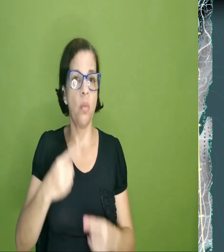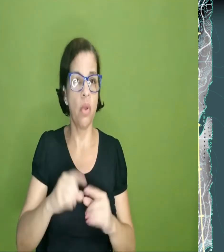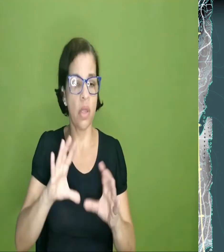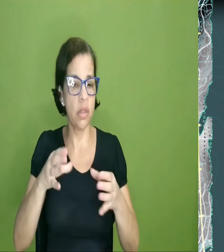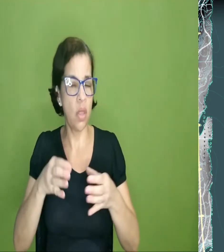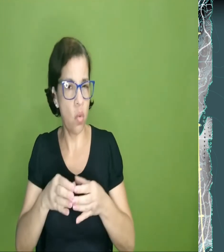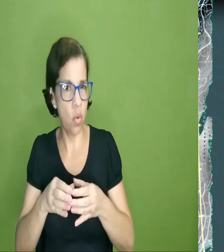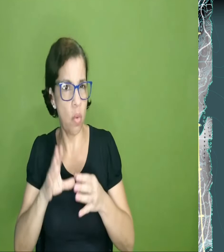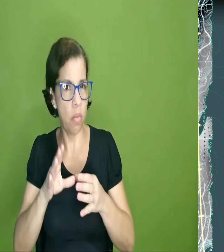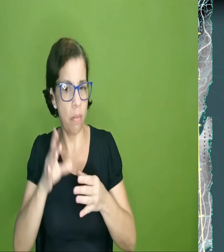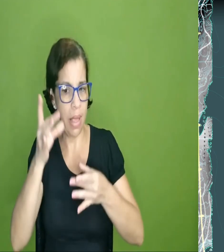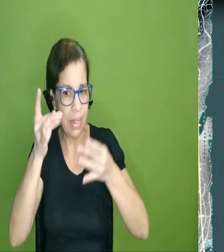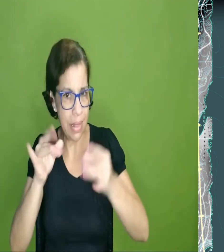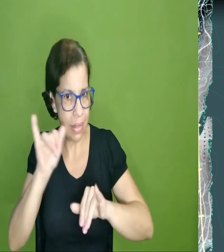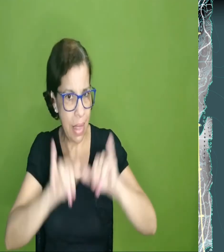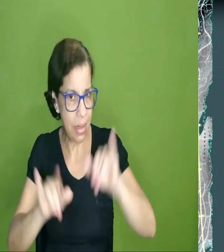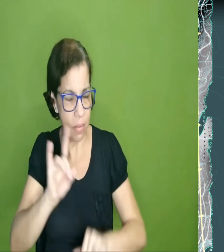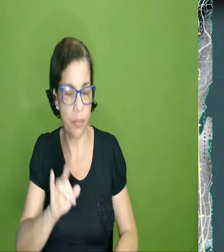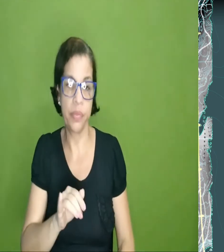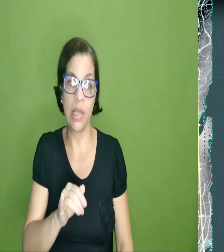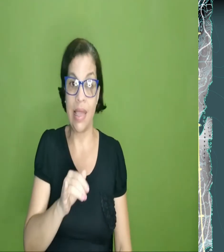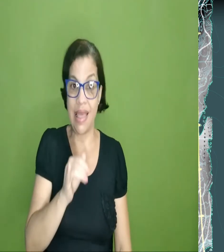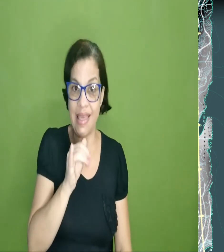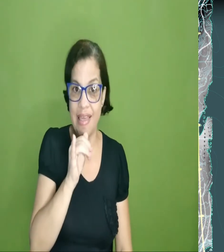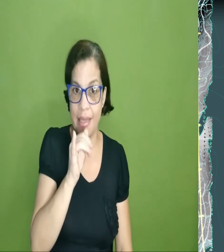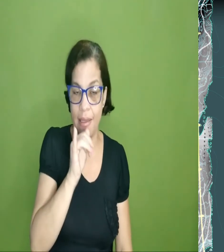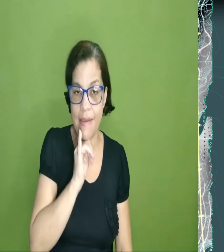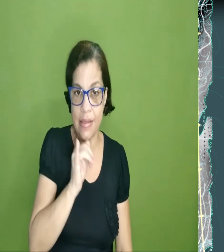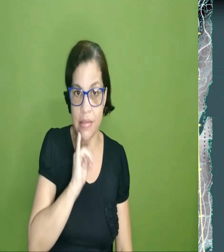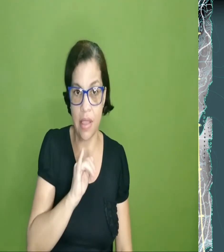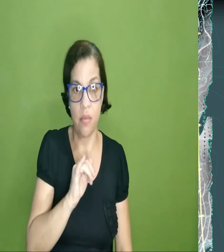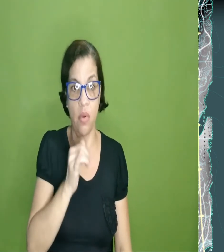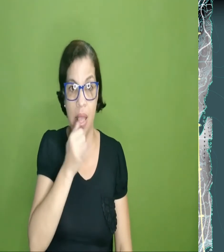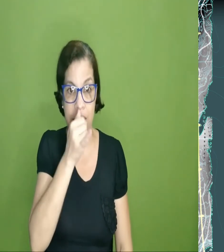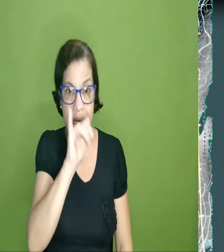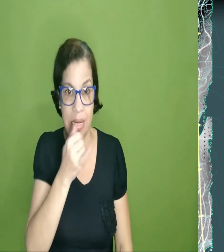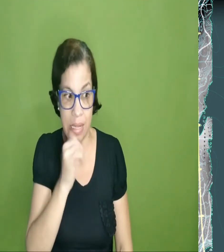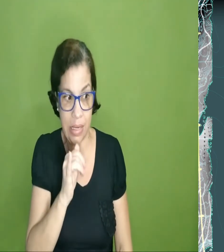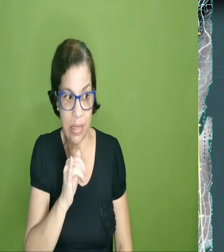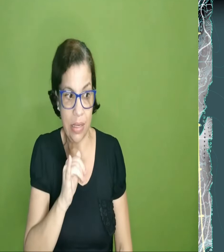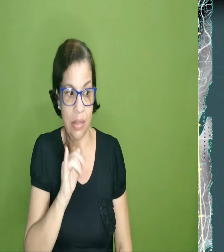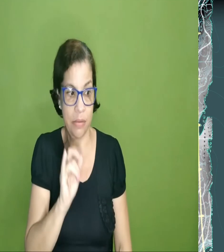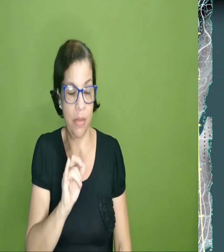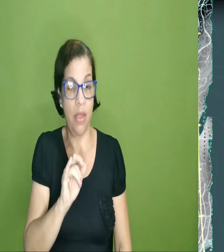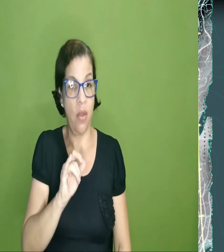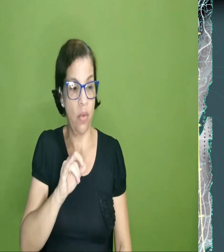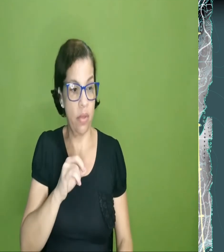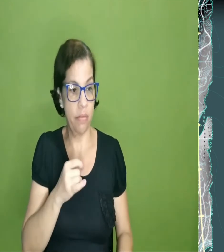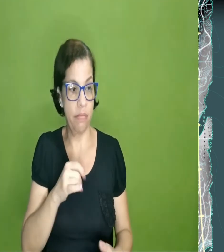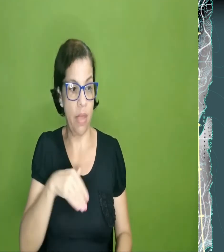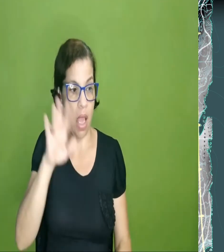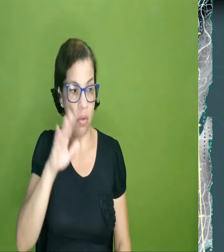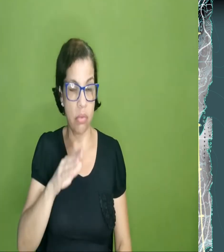nestes detalhes químicos. A adrenalina, por exemplo, é uma catecolamina de alta potência, mas também é